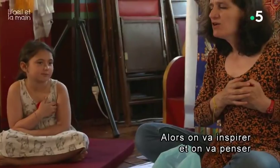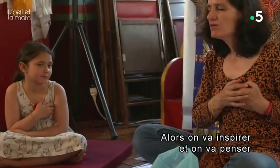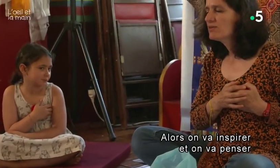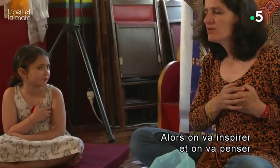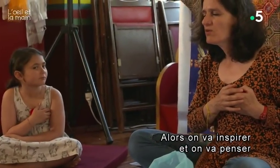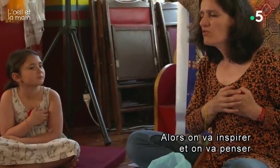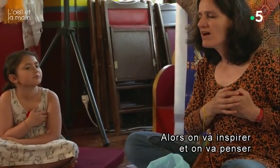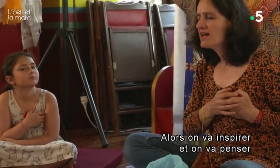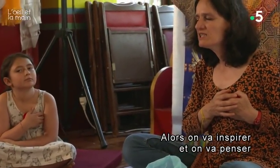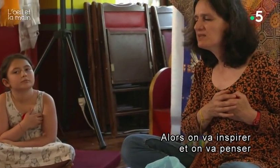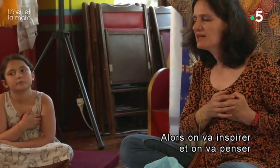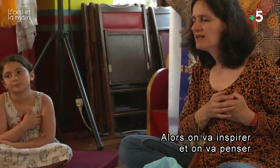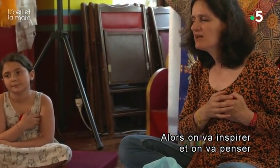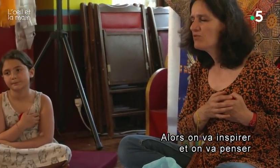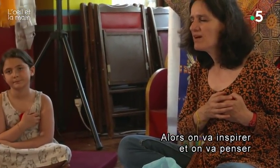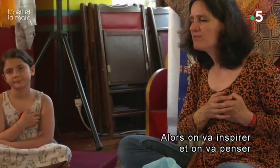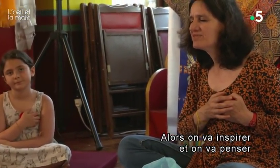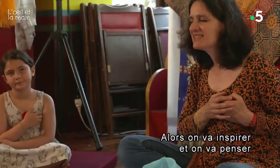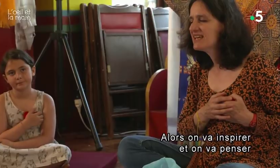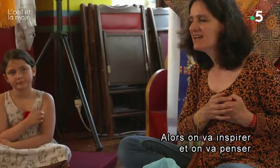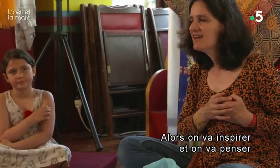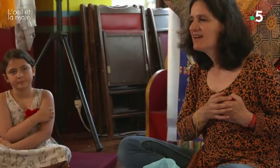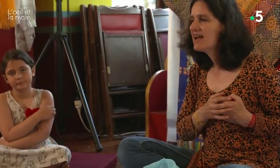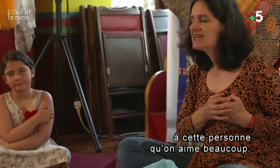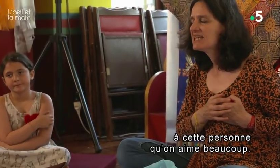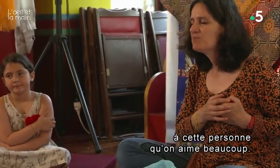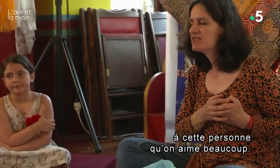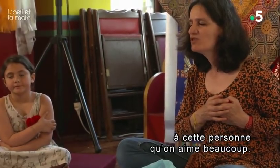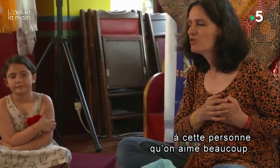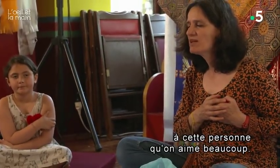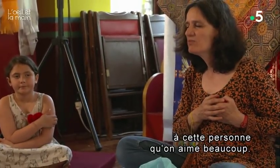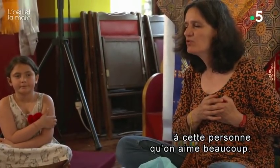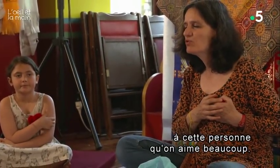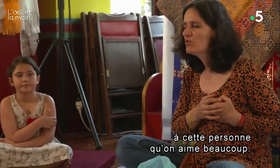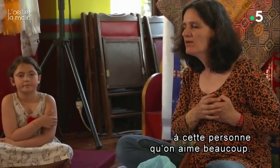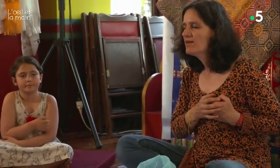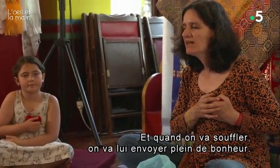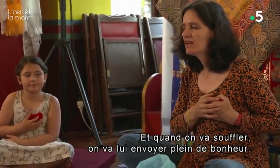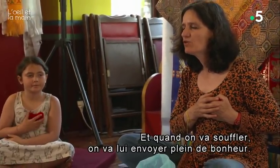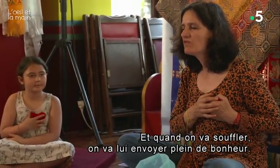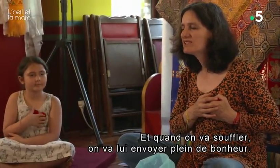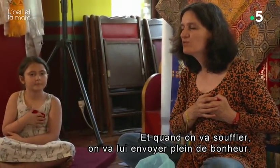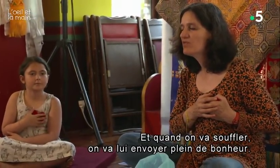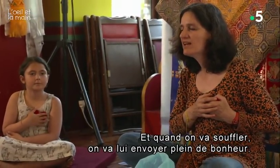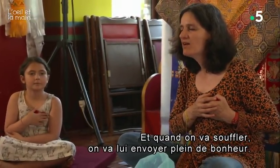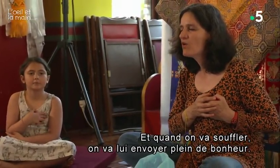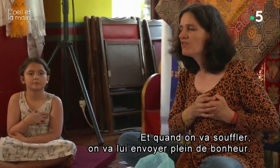Alors, on va inspirer et on va penser à cette personne qu'on aime beaucoup. Et quand on va souffler, on va